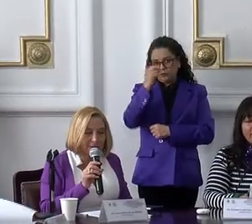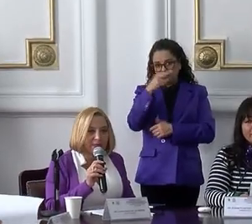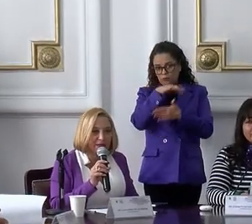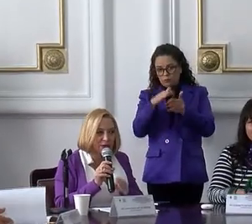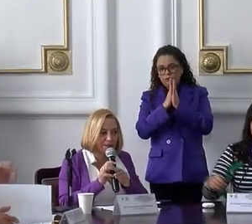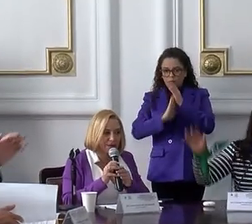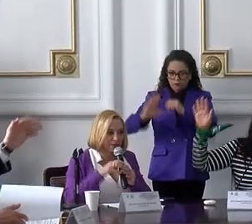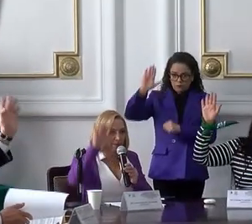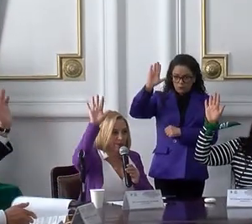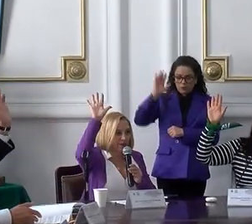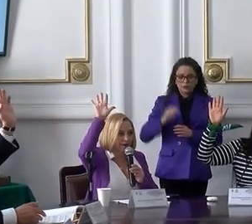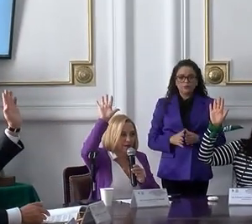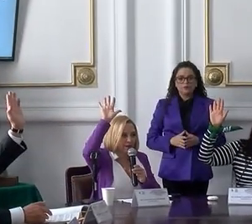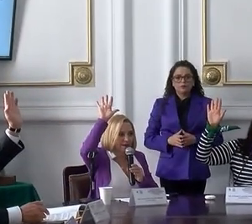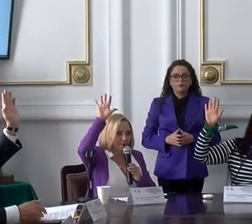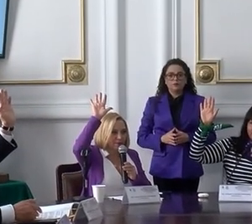manifestarlo levantando la mano.